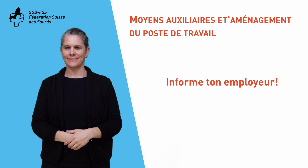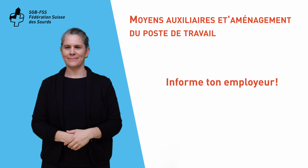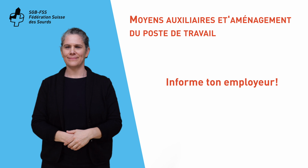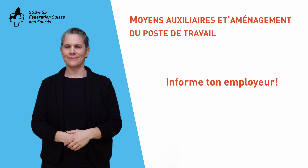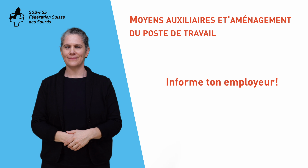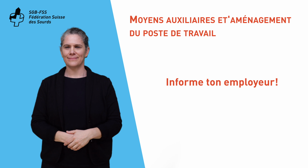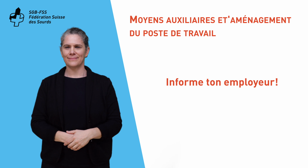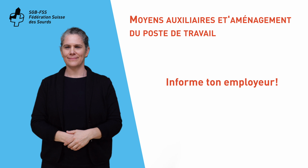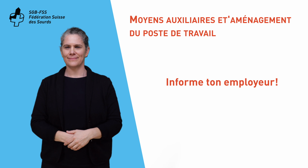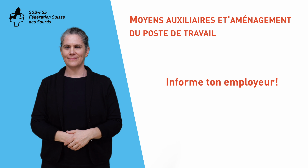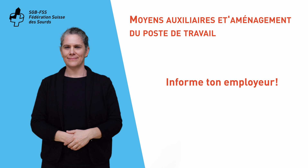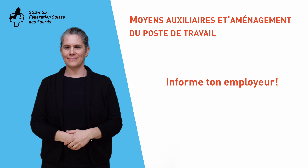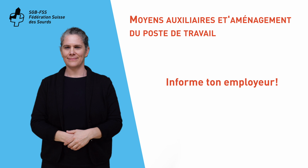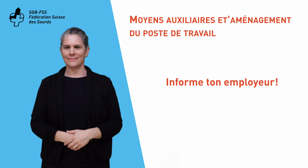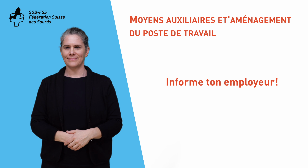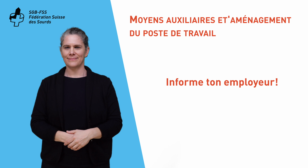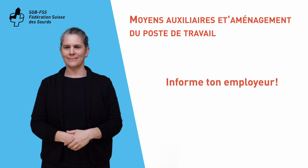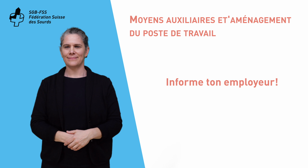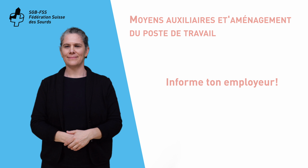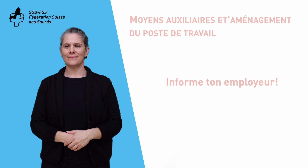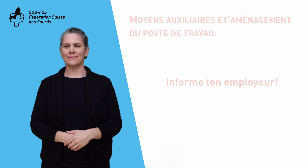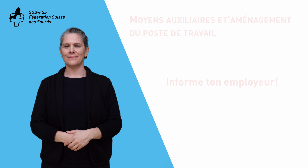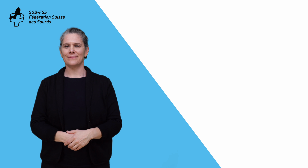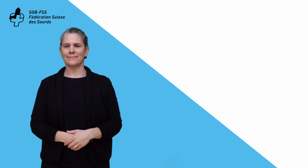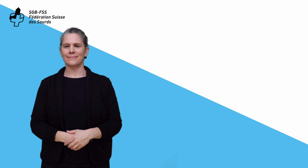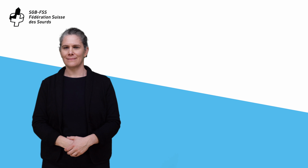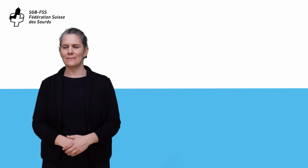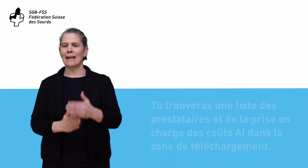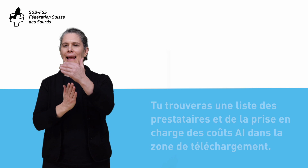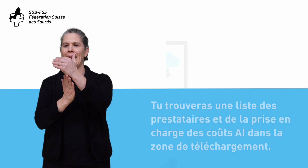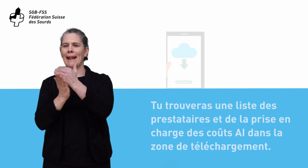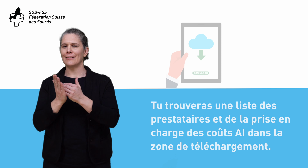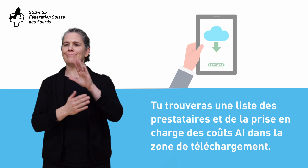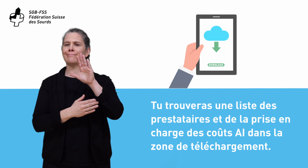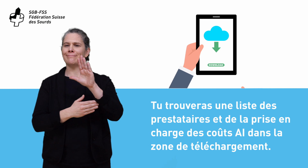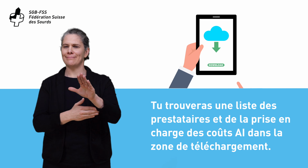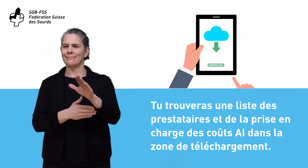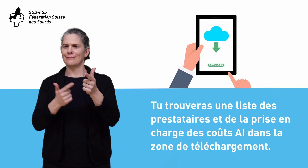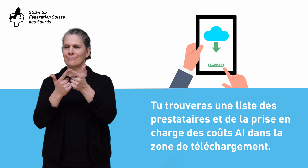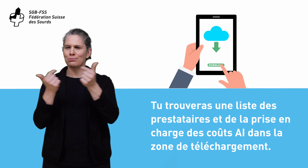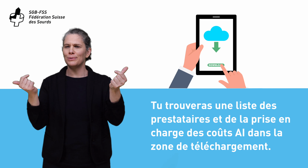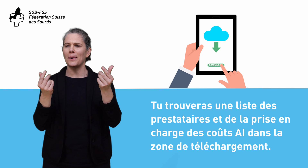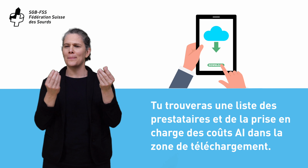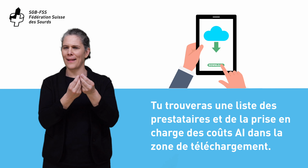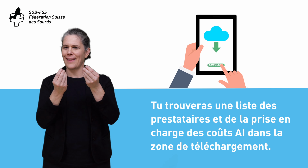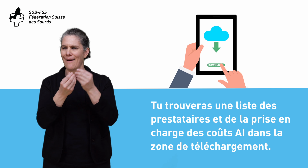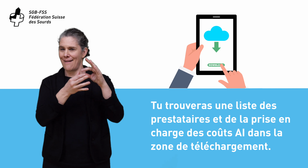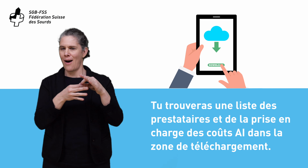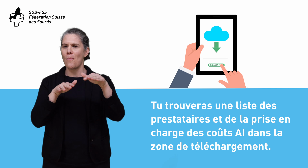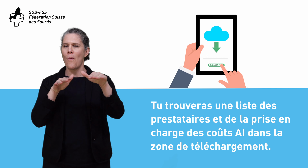au courant de ce qui se passe autour de toi. Tu trouveras également une liste de divers fournisseurs